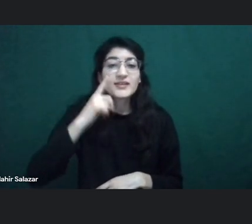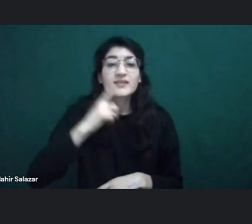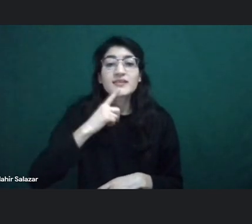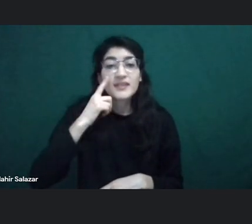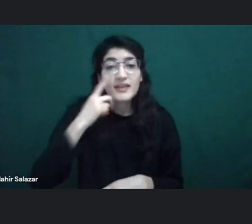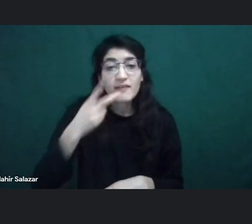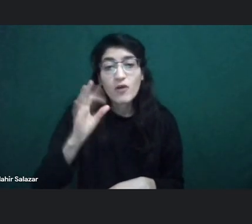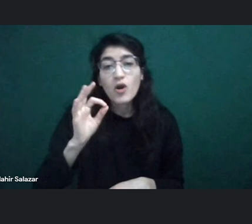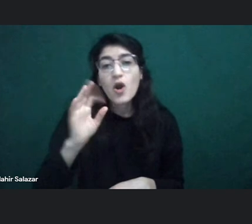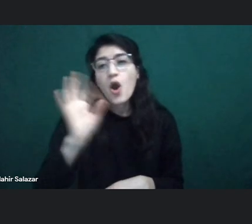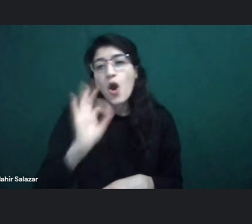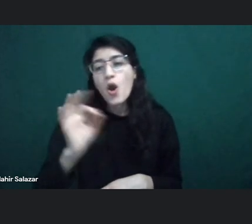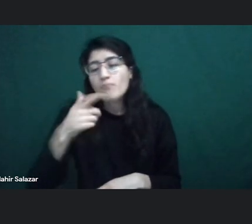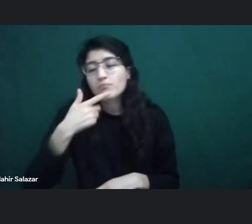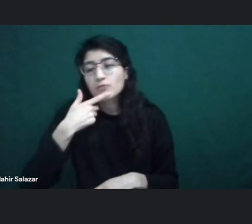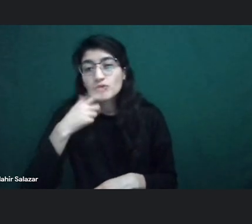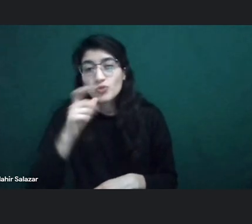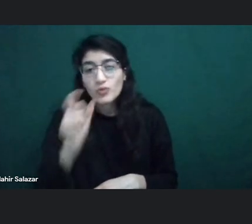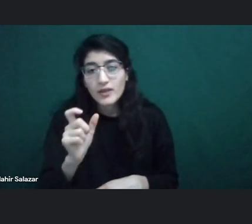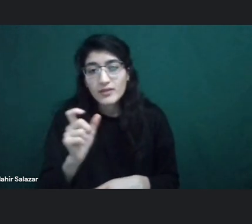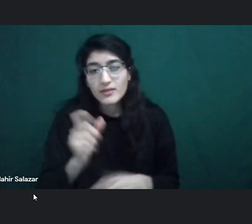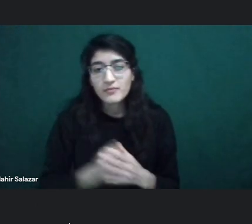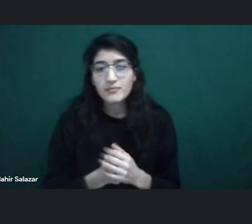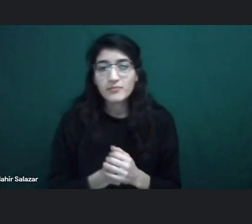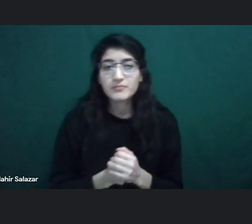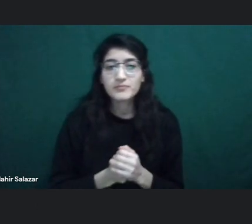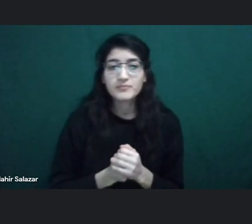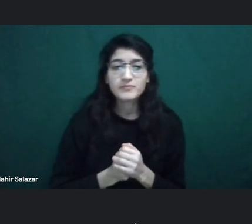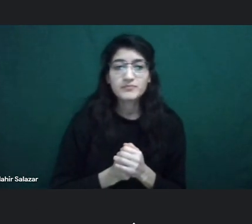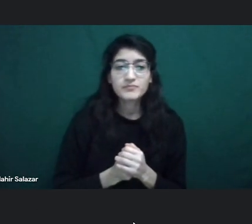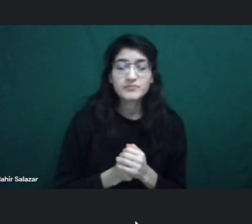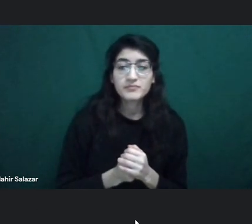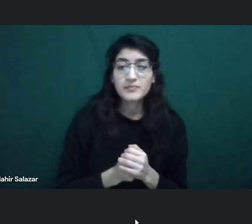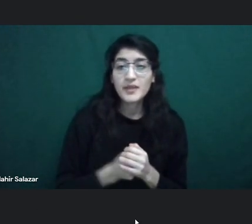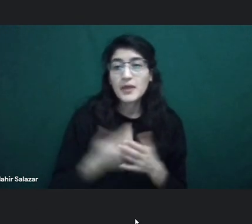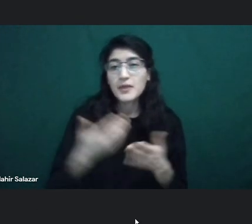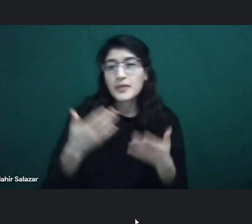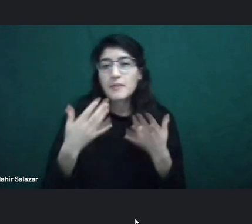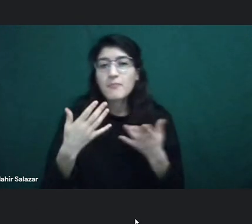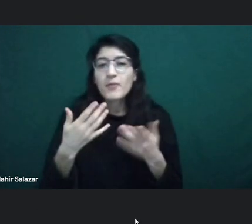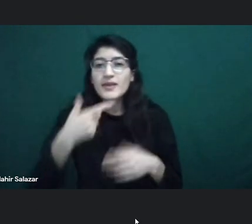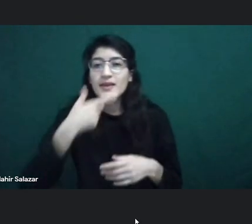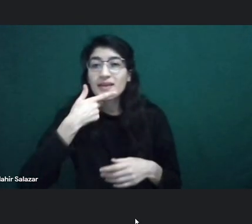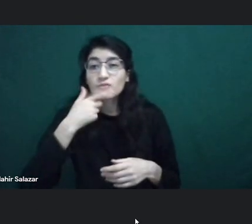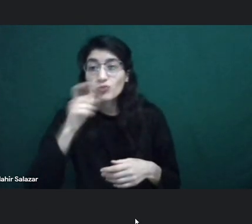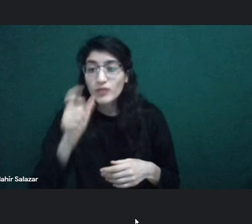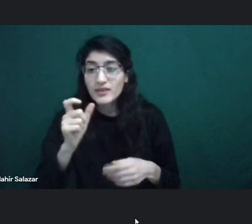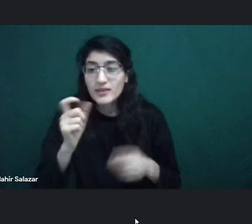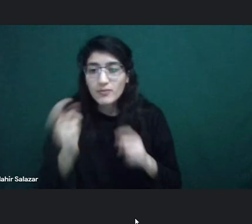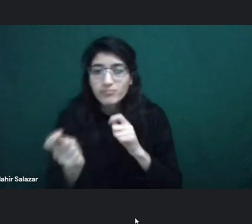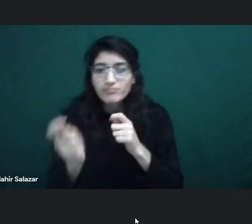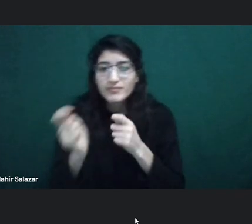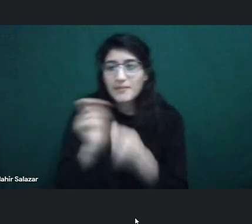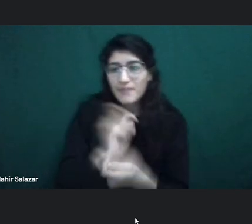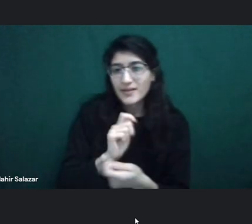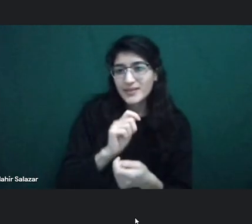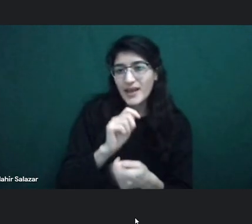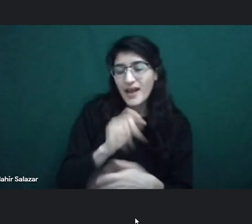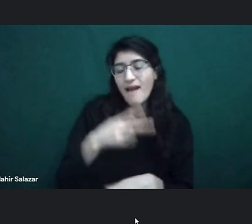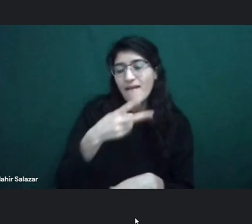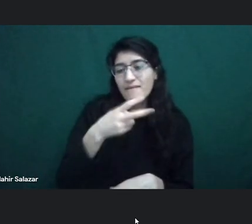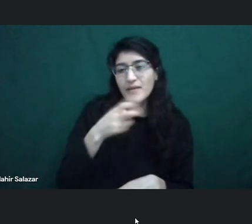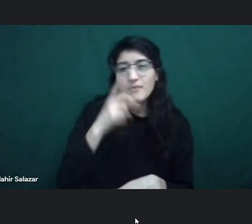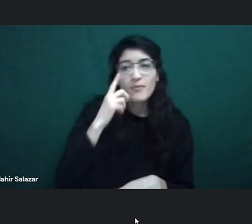sustantivo o infinitivo, ¿sí? Se puede reemplazar los sustantivos y los infinitivos. Podríamos decir leer o lectura,